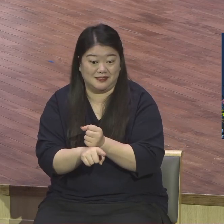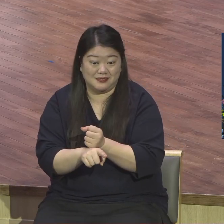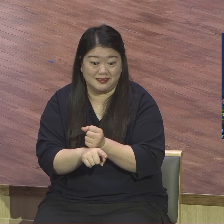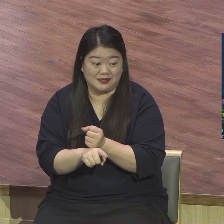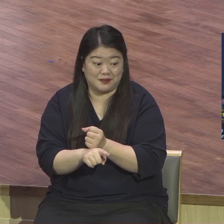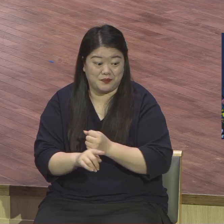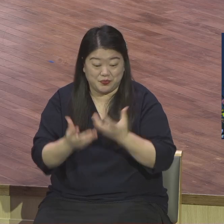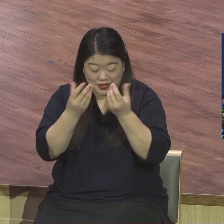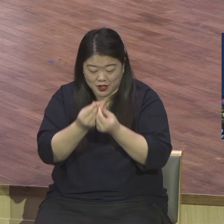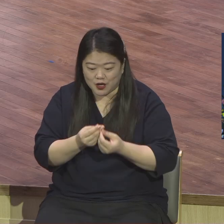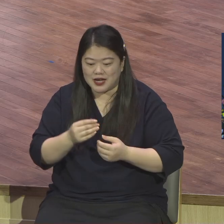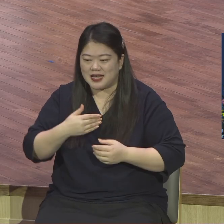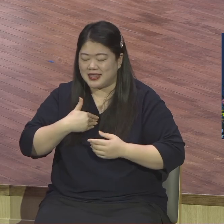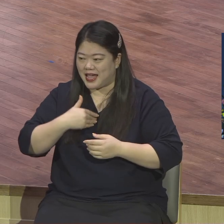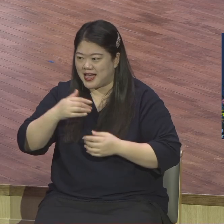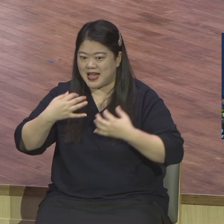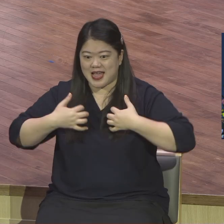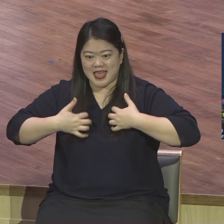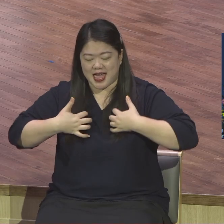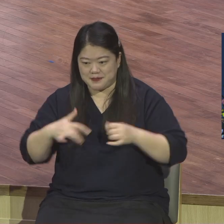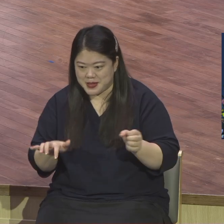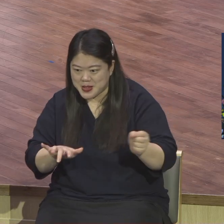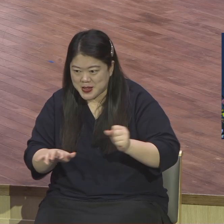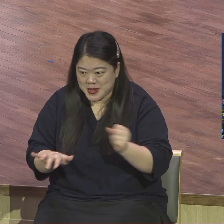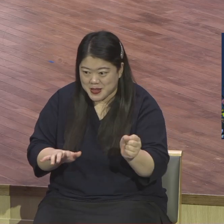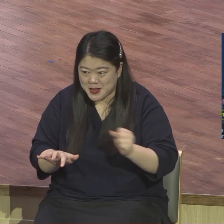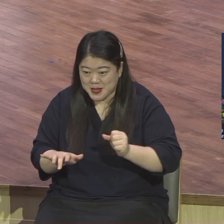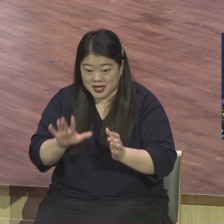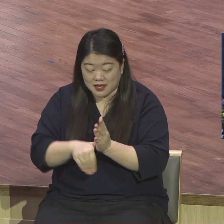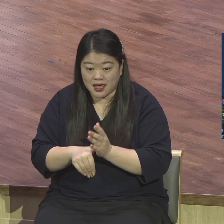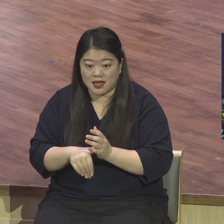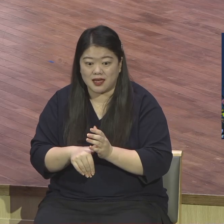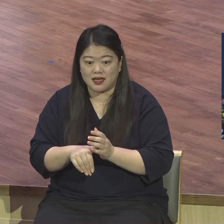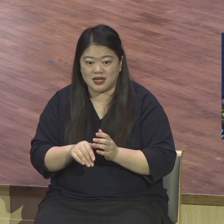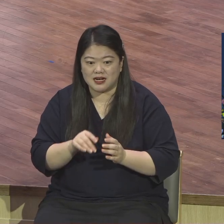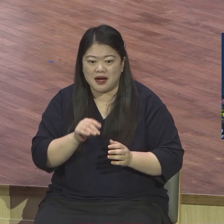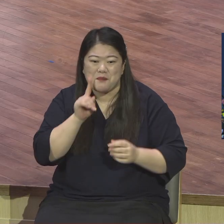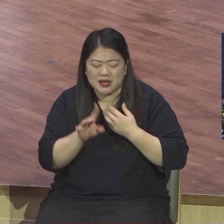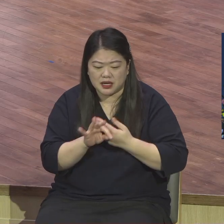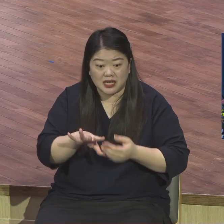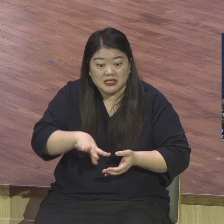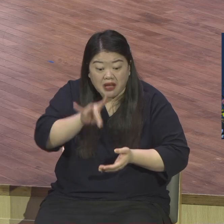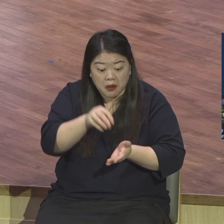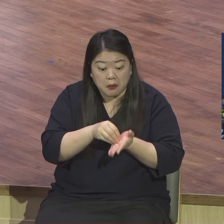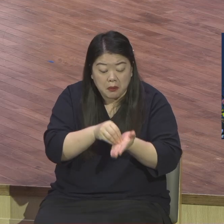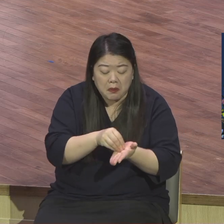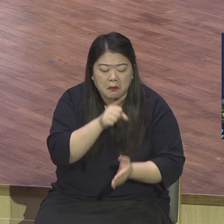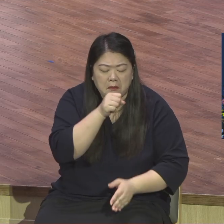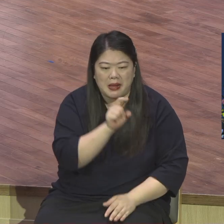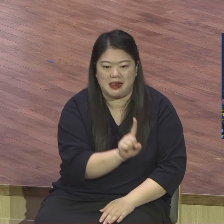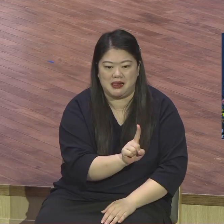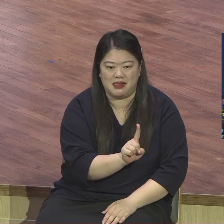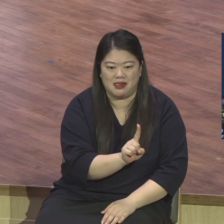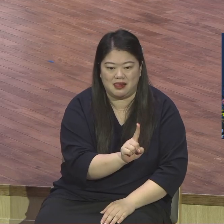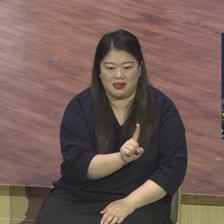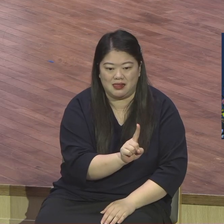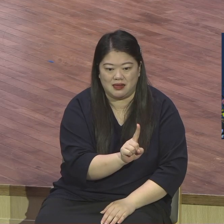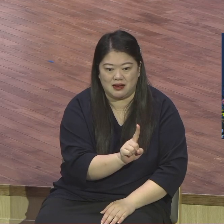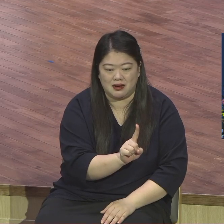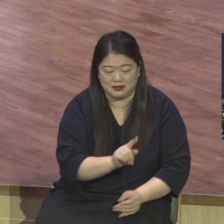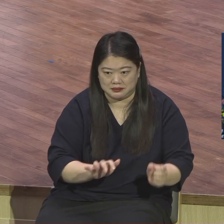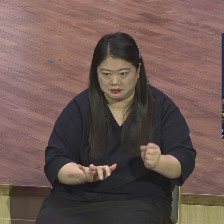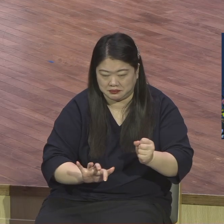레벨이 최고치에 오른, 막 게임을 즐기는 아이들에게는 뭐 최고 선망이 대상이 레벨.